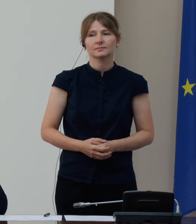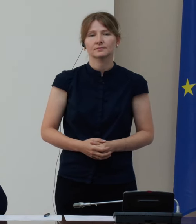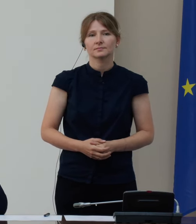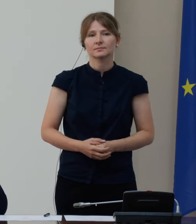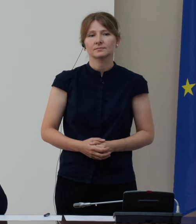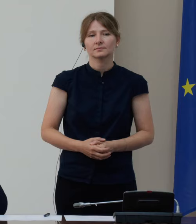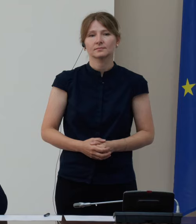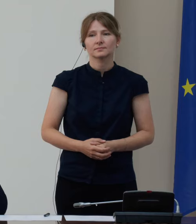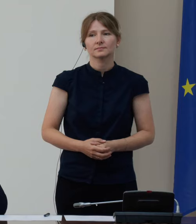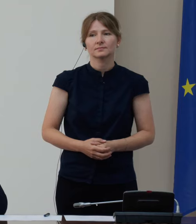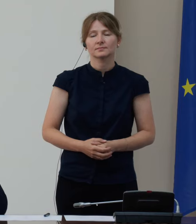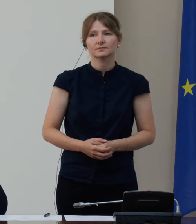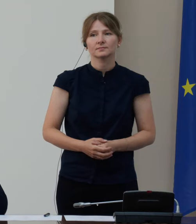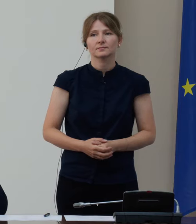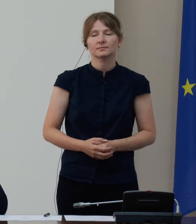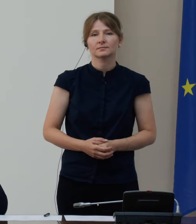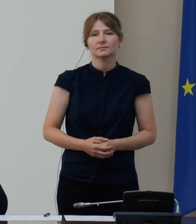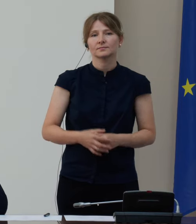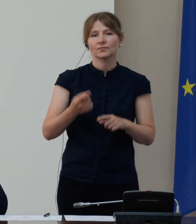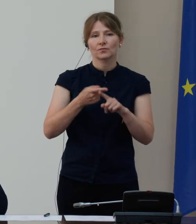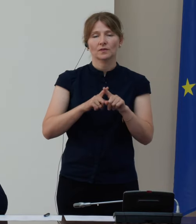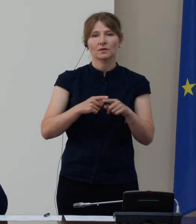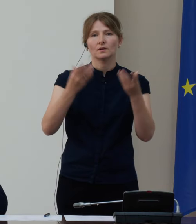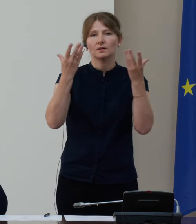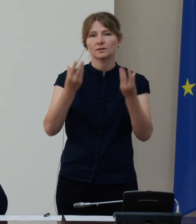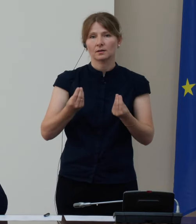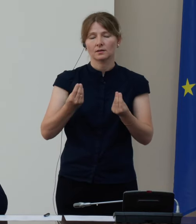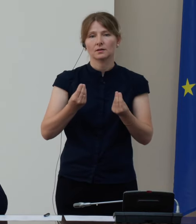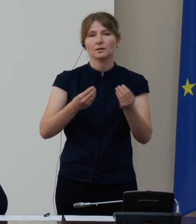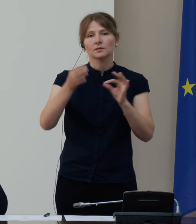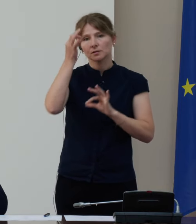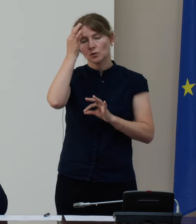să ne amintim cu mândrie de această zi foarte importantă.